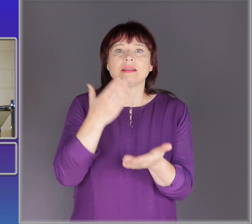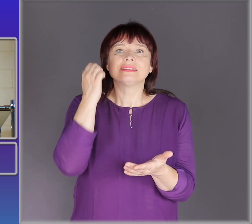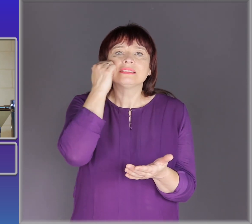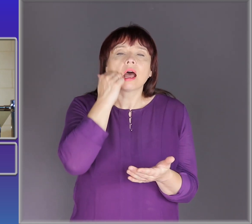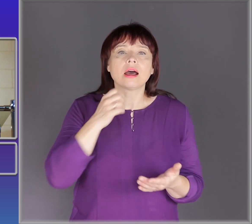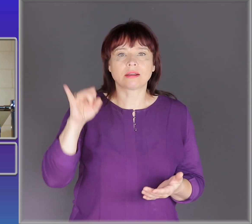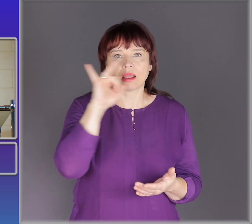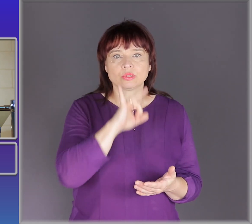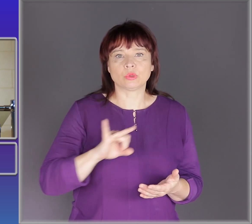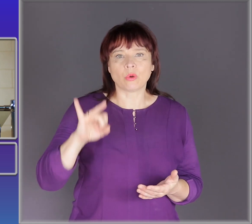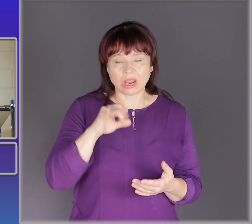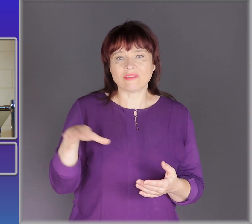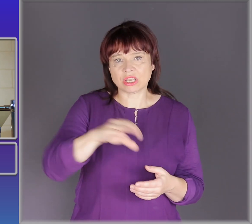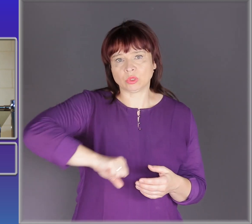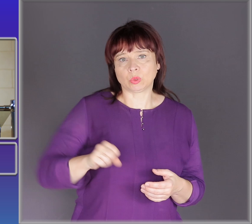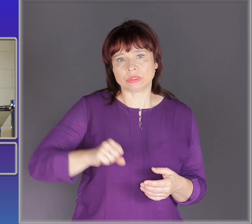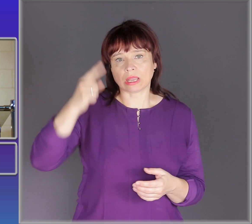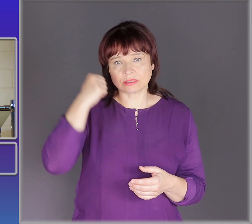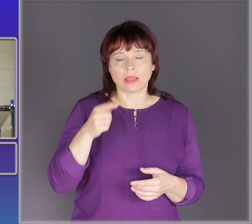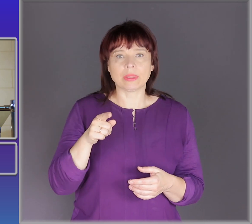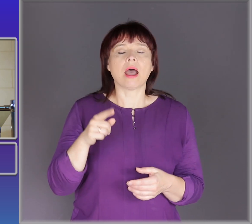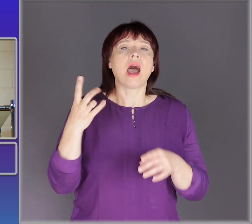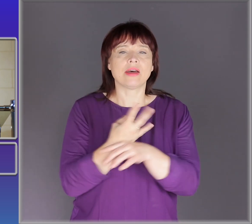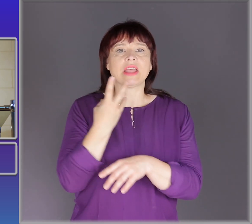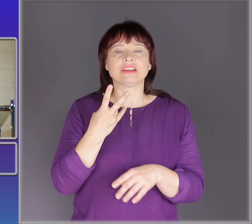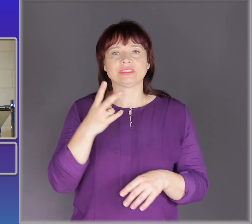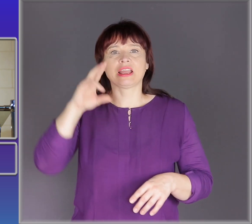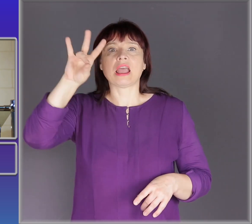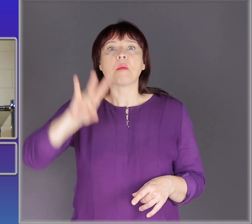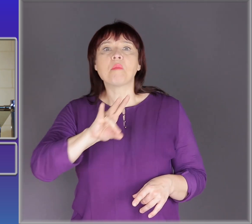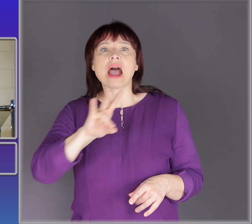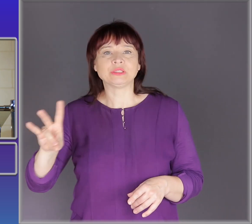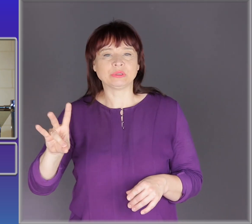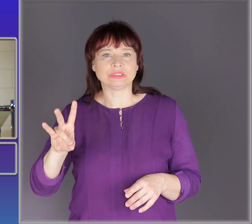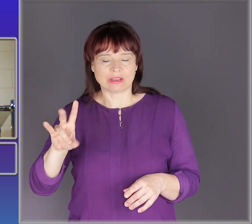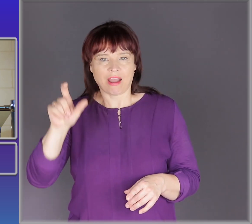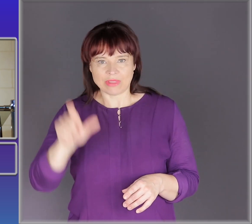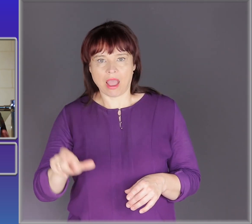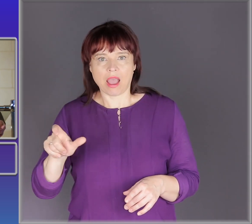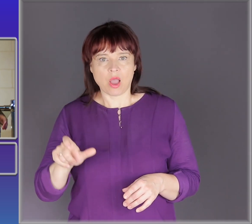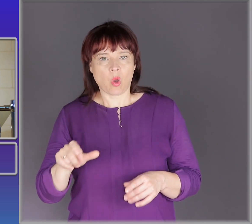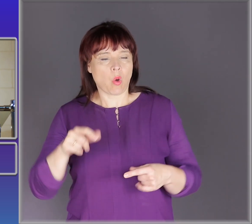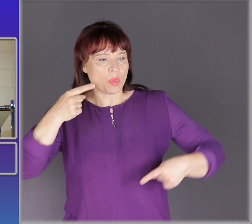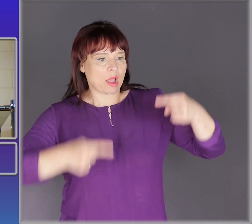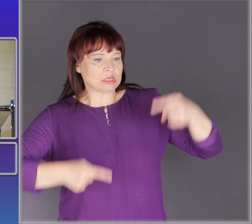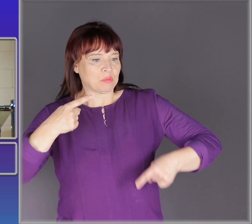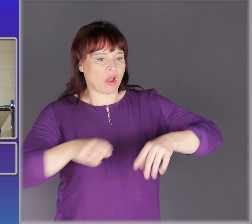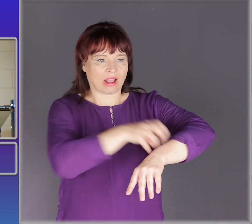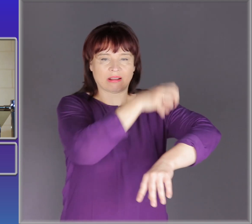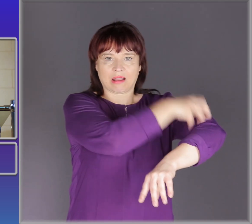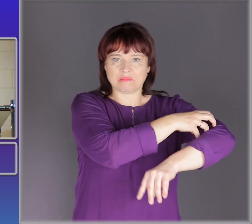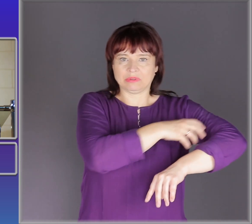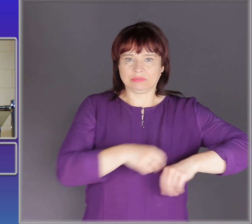эту старую историю которая мэйси друзья все знают когда однажды батюшка струю спорил с политруком и он сказал